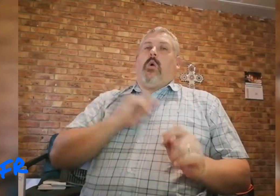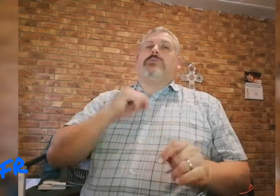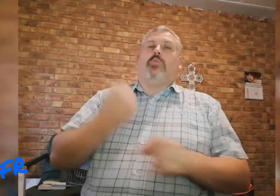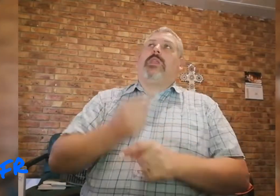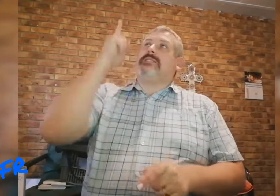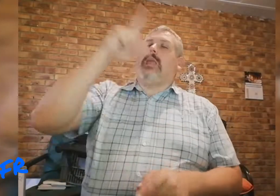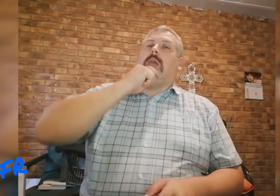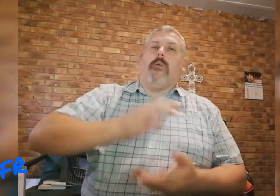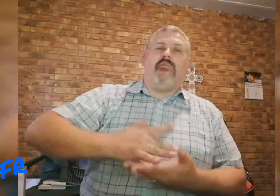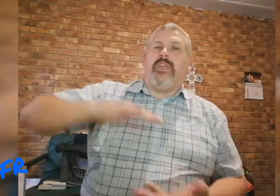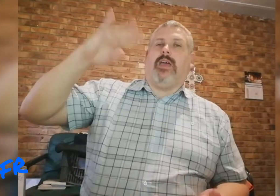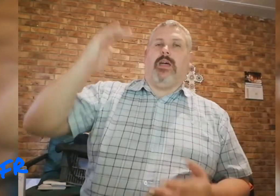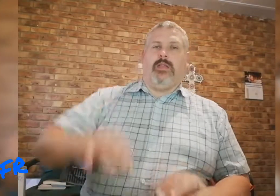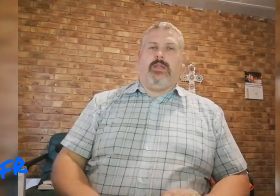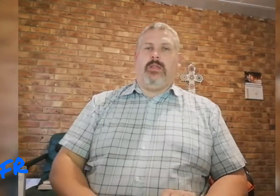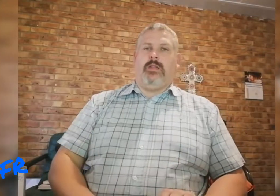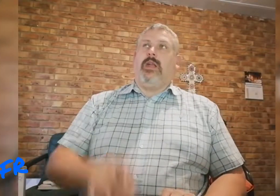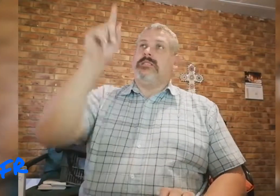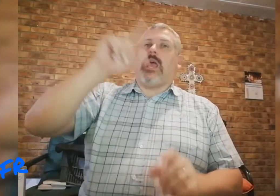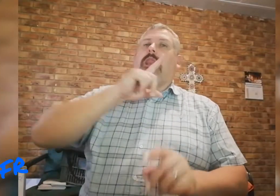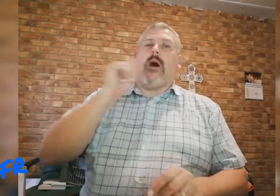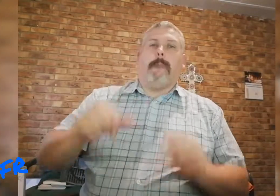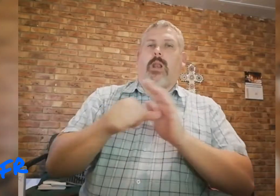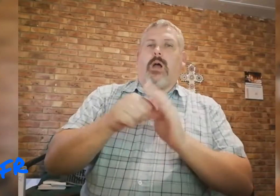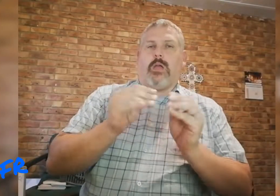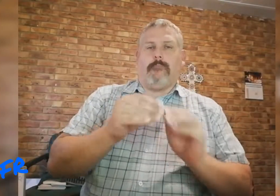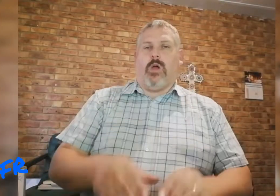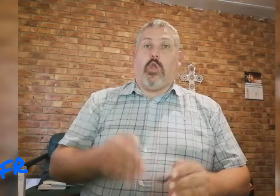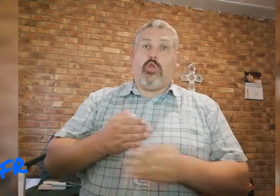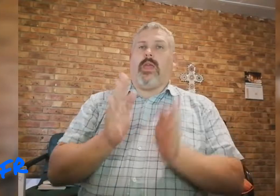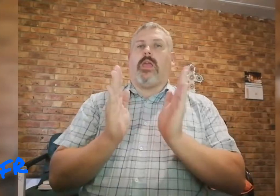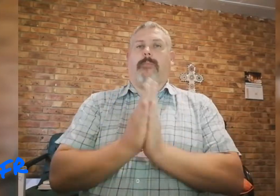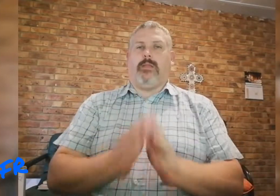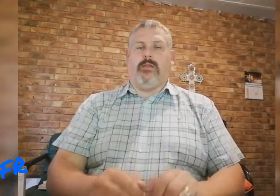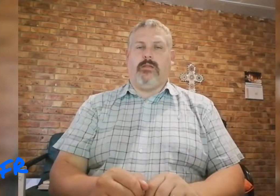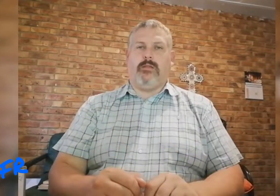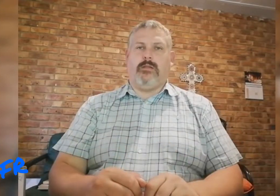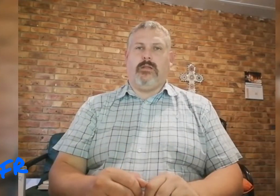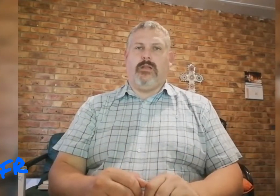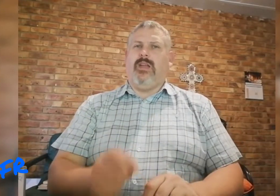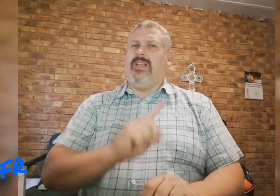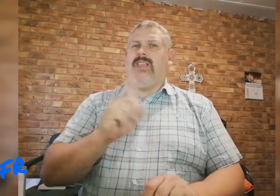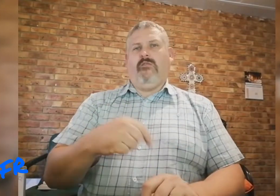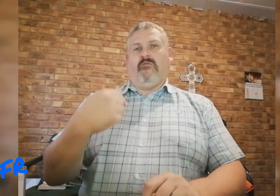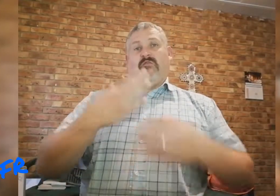Ons moet sy naam beheerlik, sy naam belangrik maak, die gebed. Nie